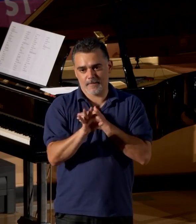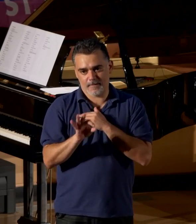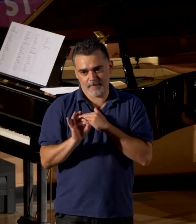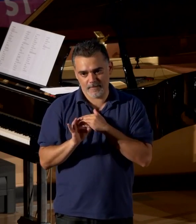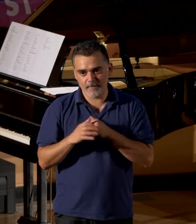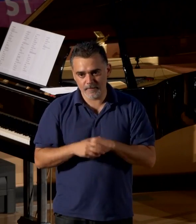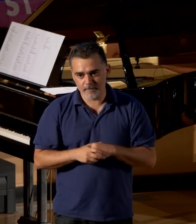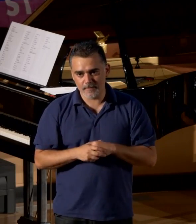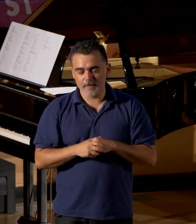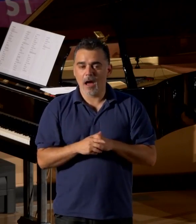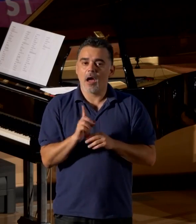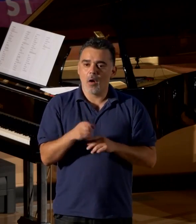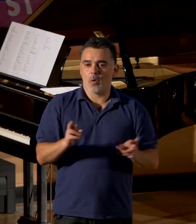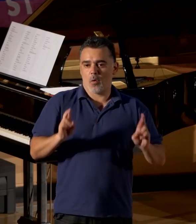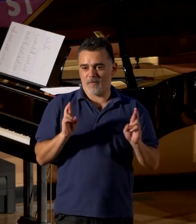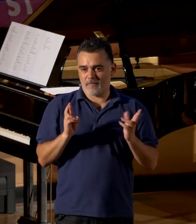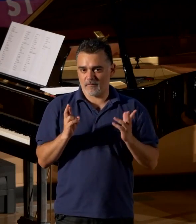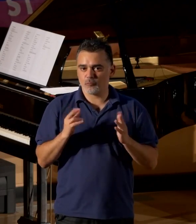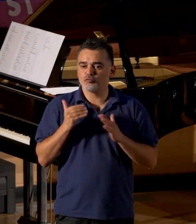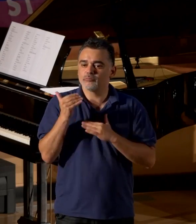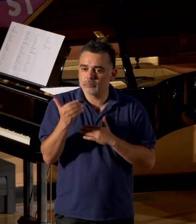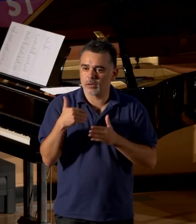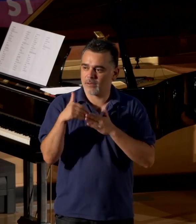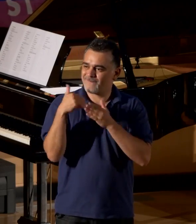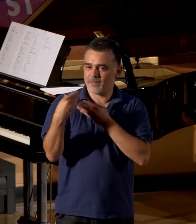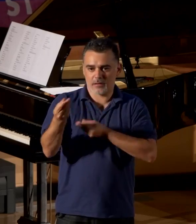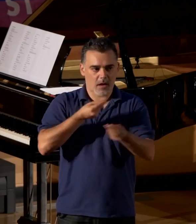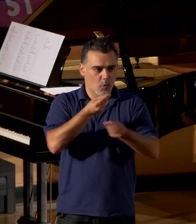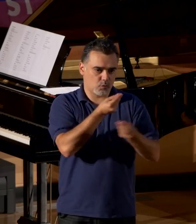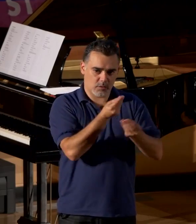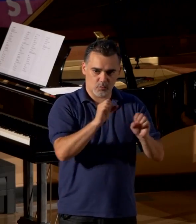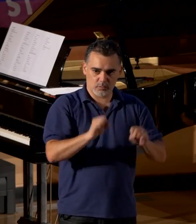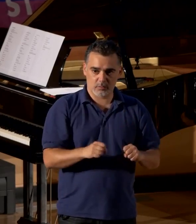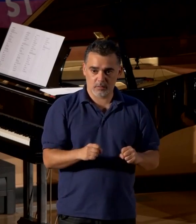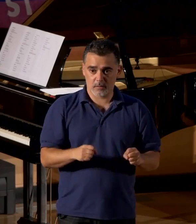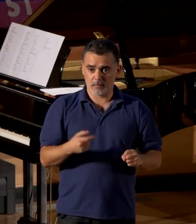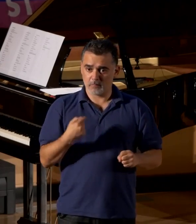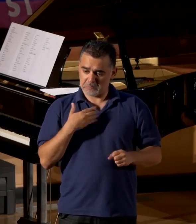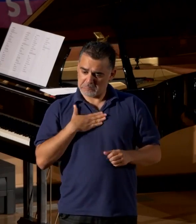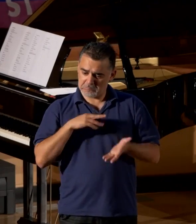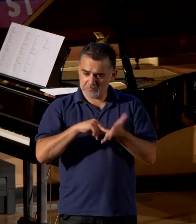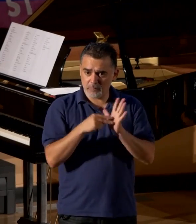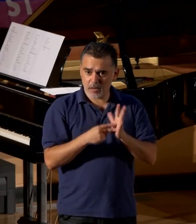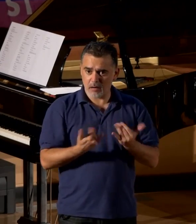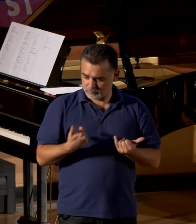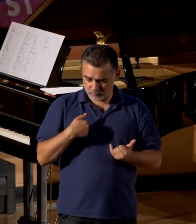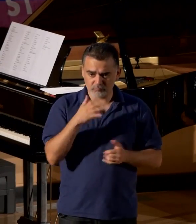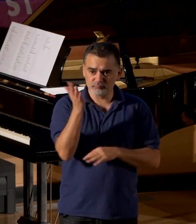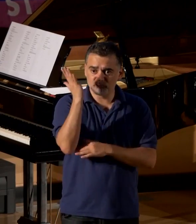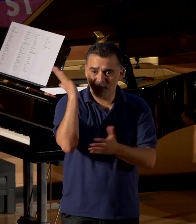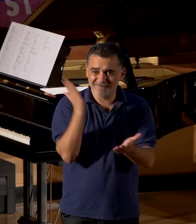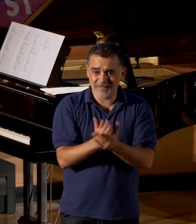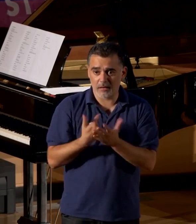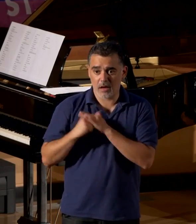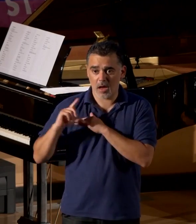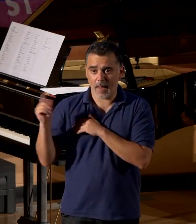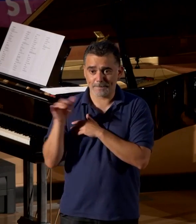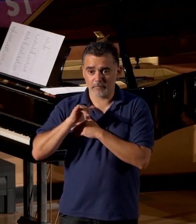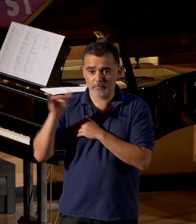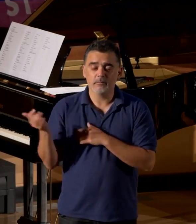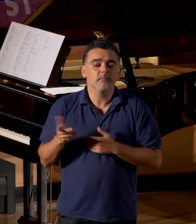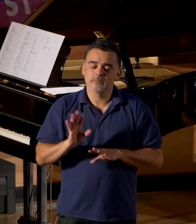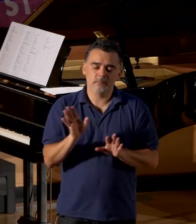und hoffe mir auch auf weiteren Austausch, also während der nächsten Tage. Also ich habe jetzt nicht vor, heute direkt danach wieder abzureisen, sondern ich